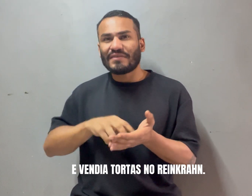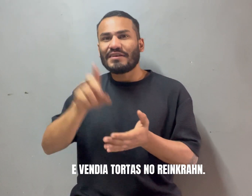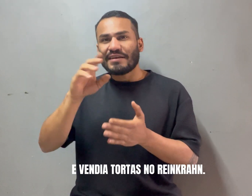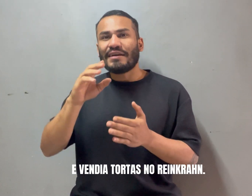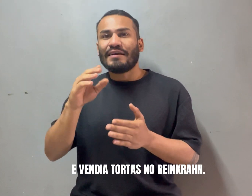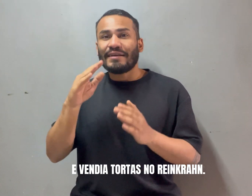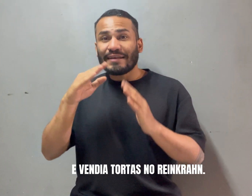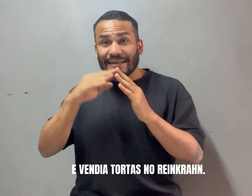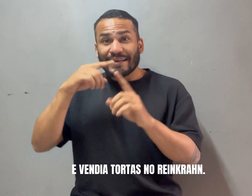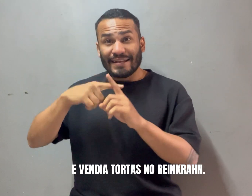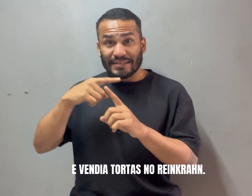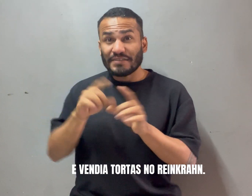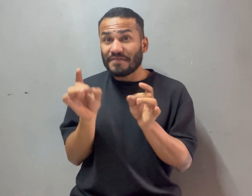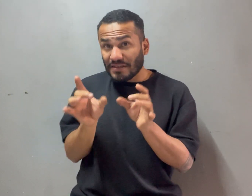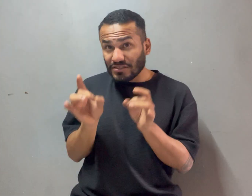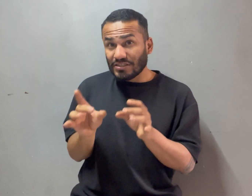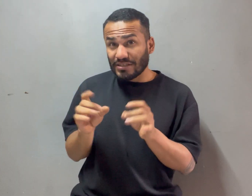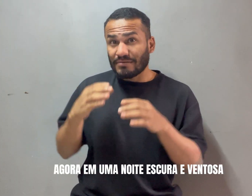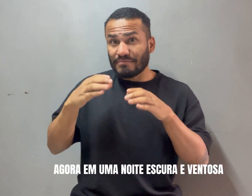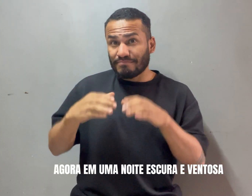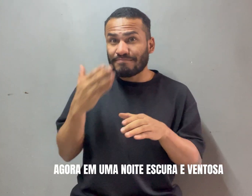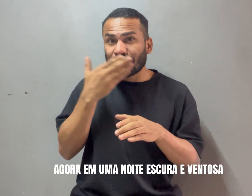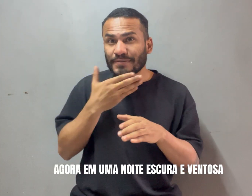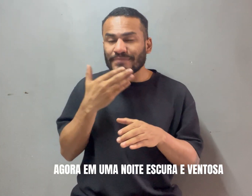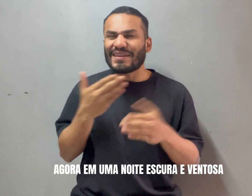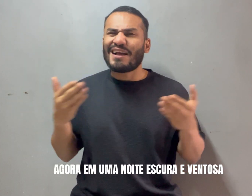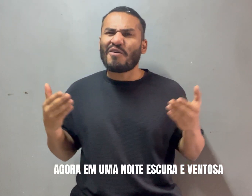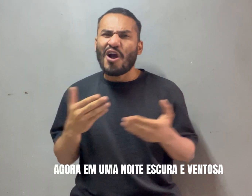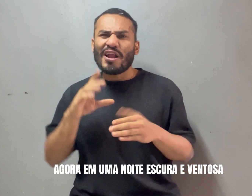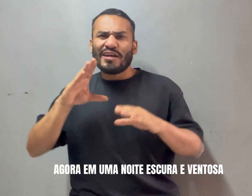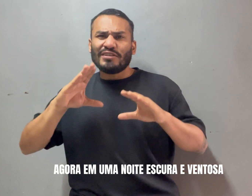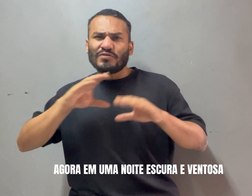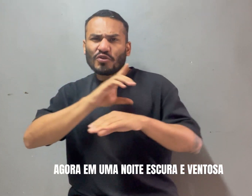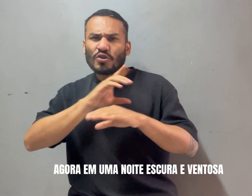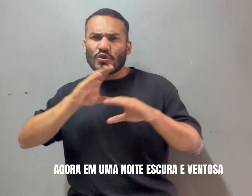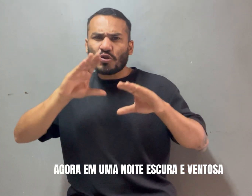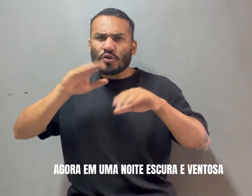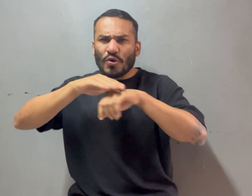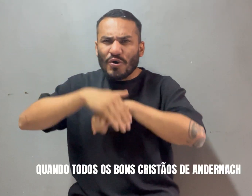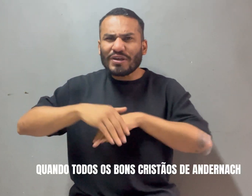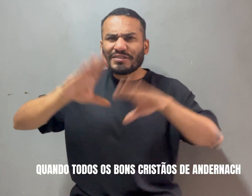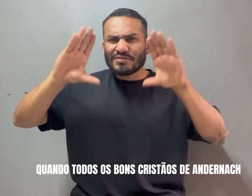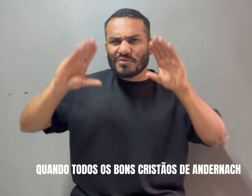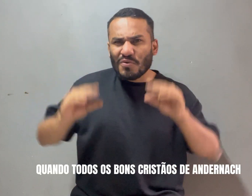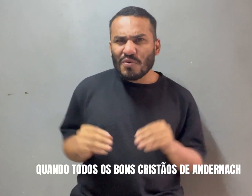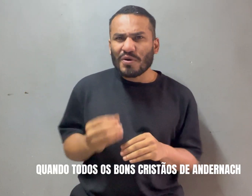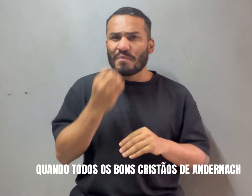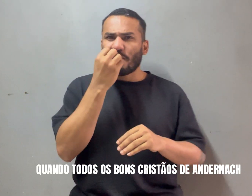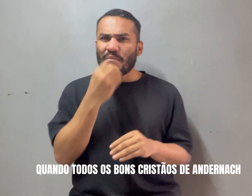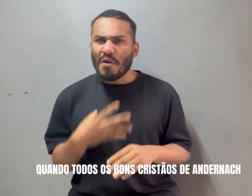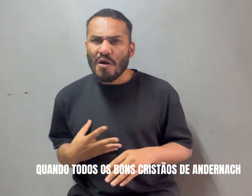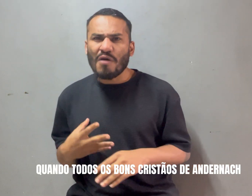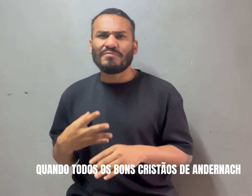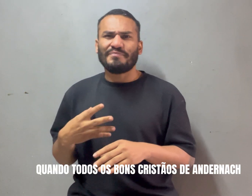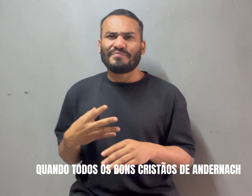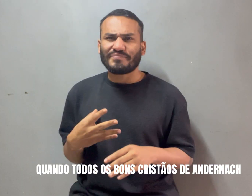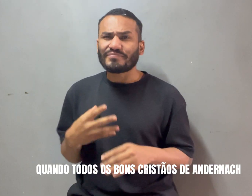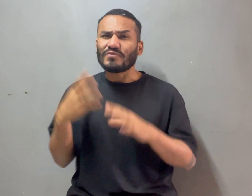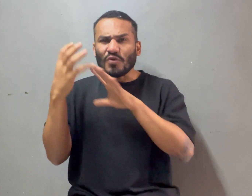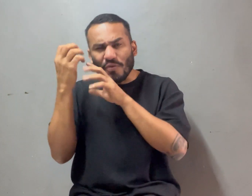tortas no Reicham. Agora, em uma noite escura e ventosa, quando todos os bons cristãos de Andernach